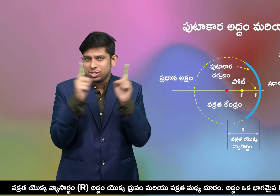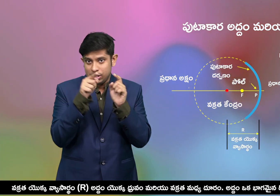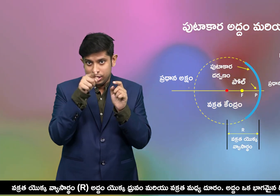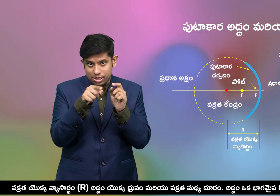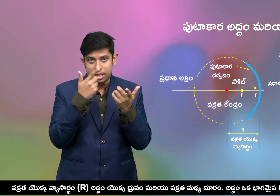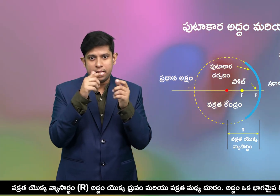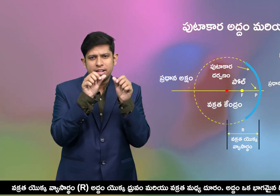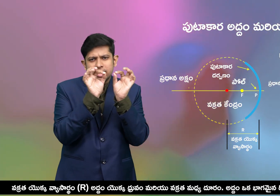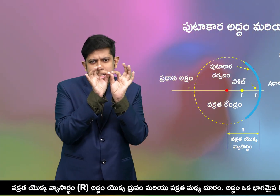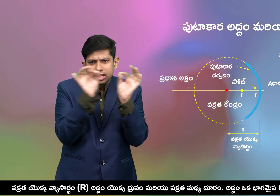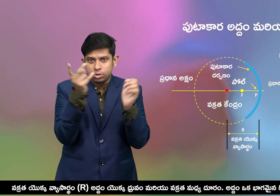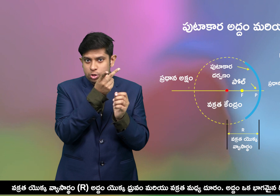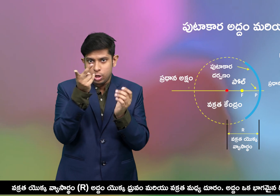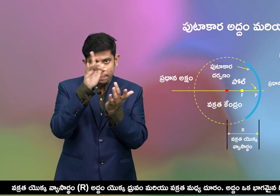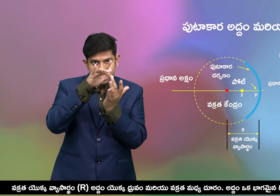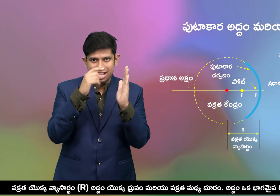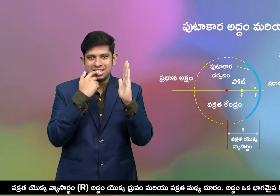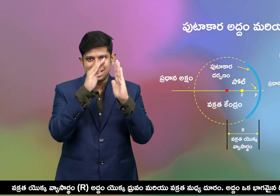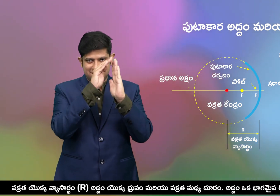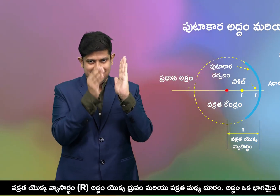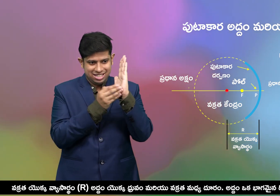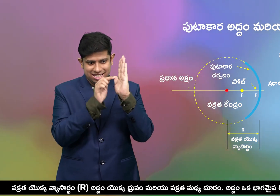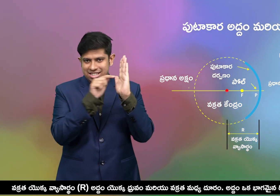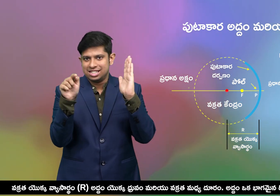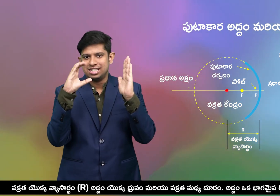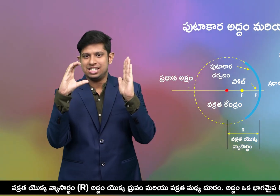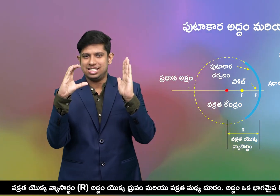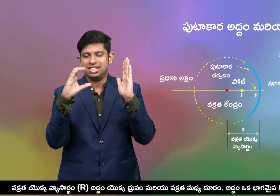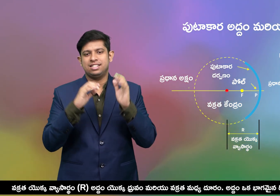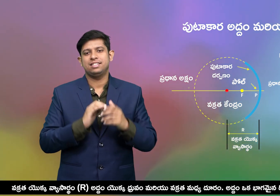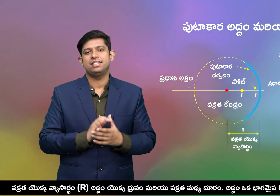దూరం. అద్దం ఒక భాగమైన గోళం యొక్క వ్యాసార్థం వలె ఉంటుంది.